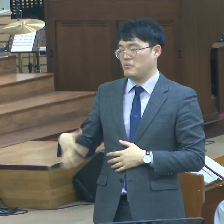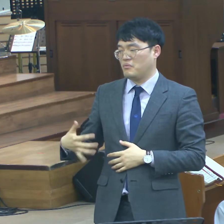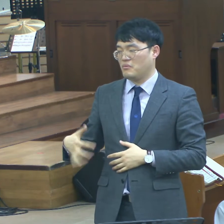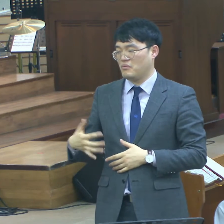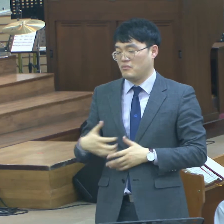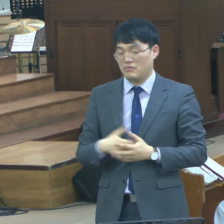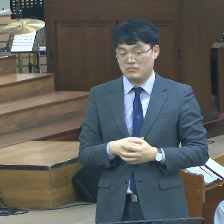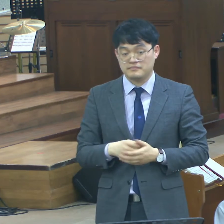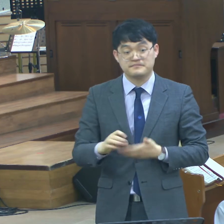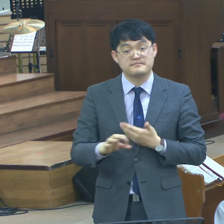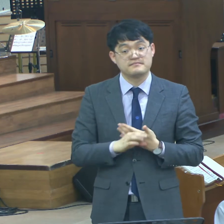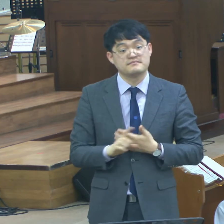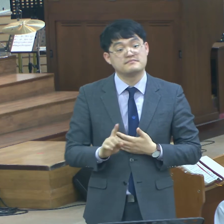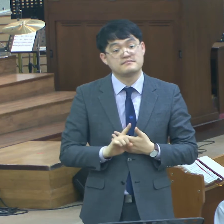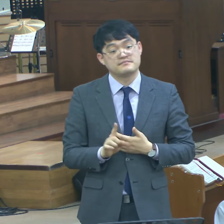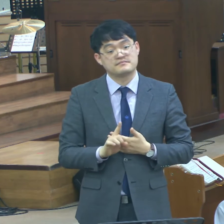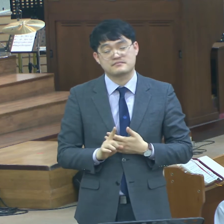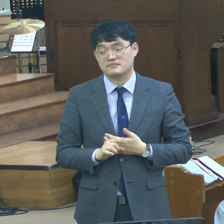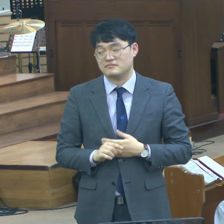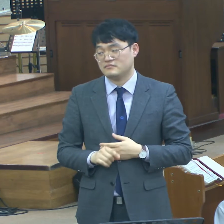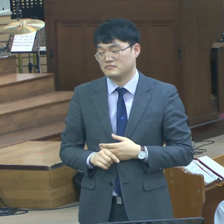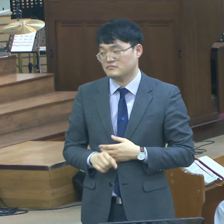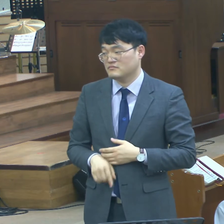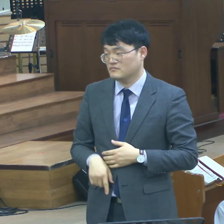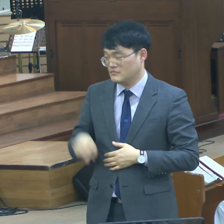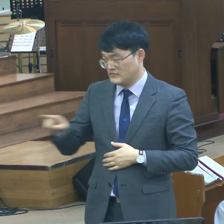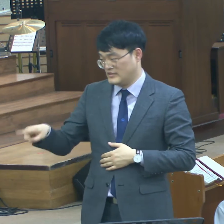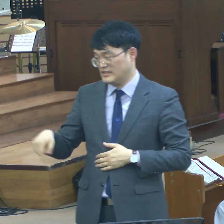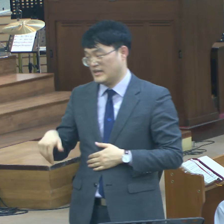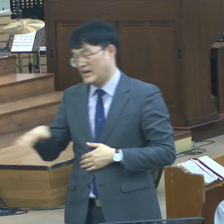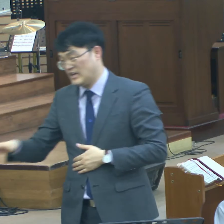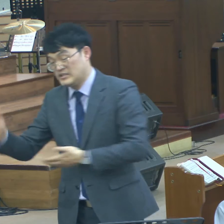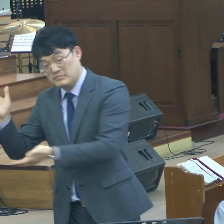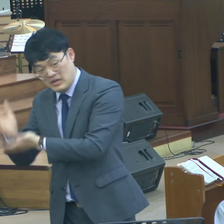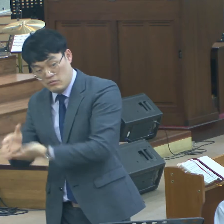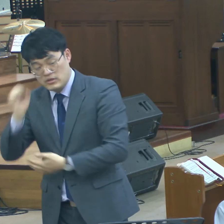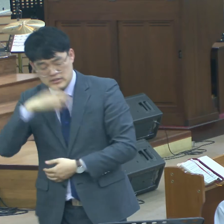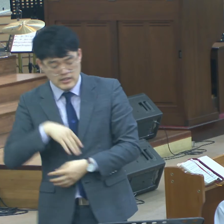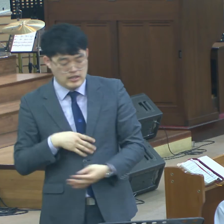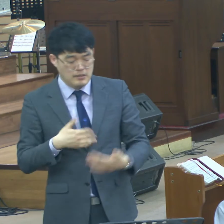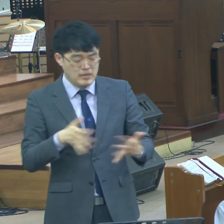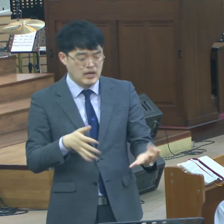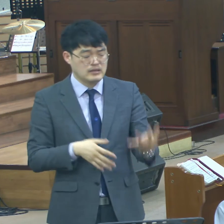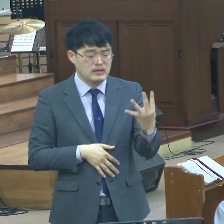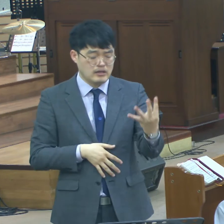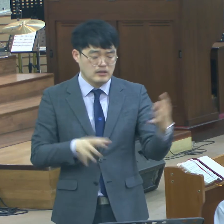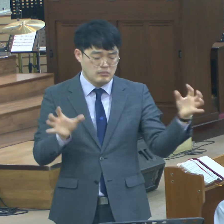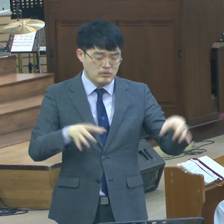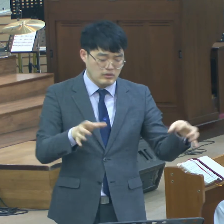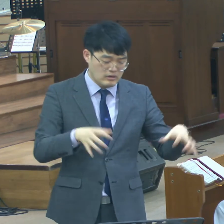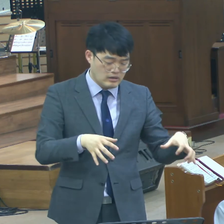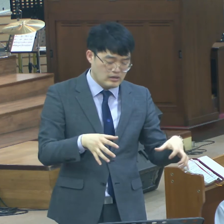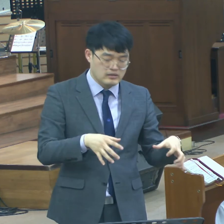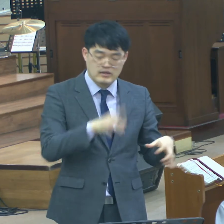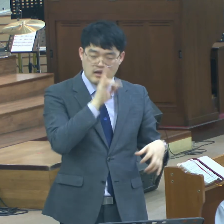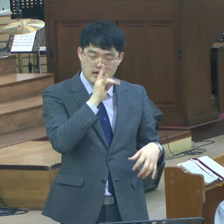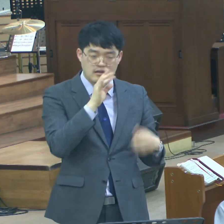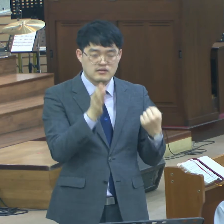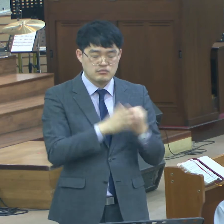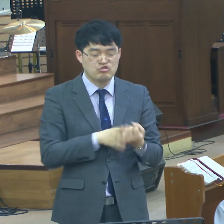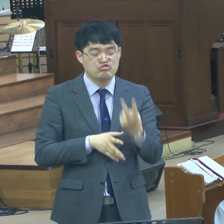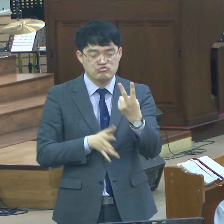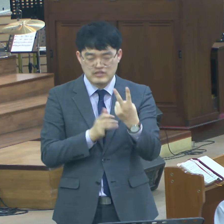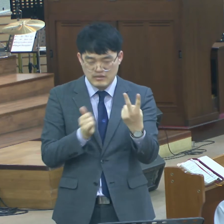그러면 가지 말고 그냥 넷이서 같이 하면 되는데 그게 잘 어렵잖아요. 그 두 아이의